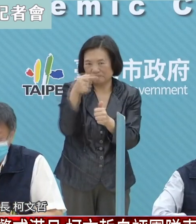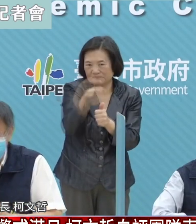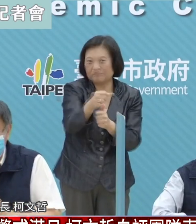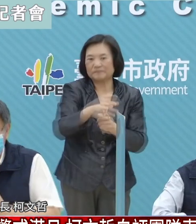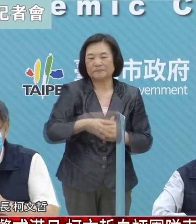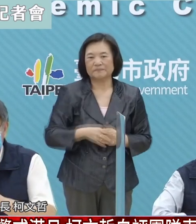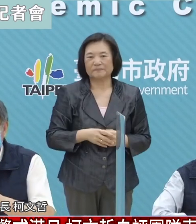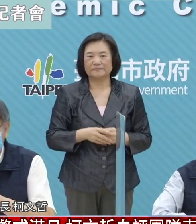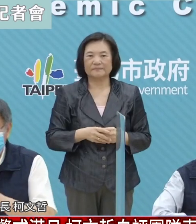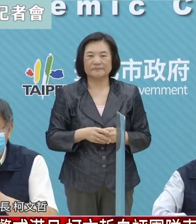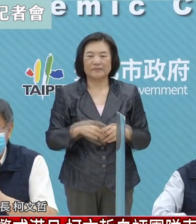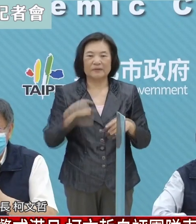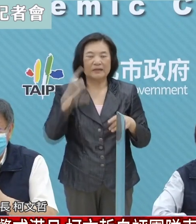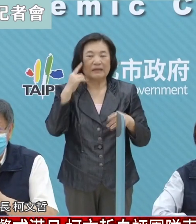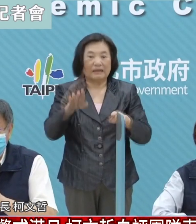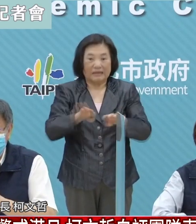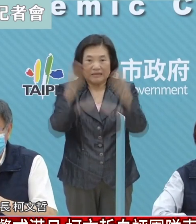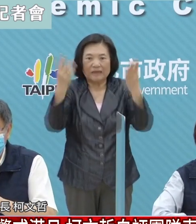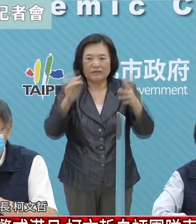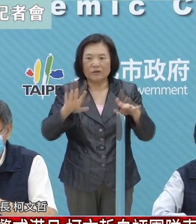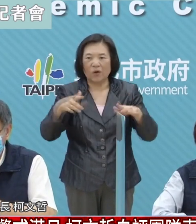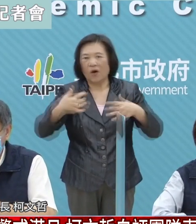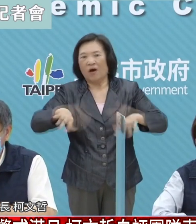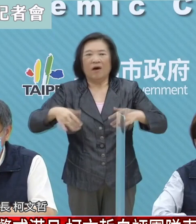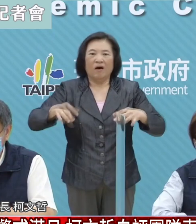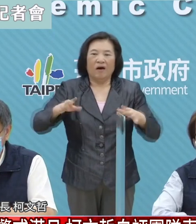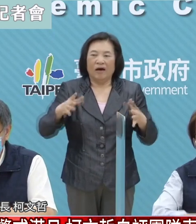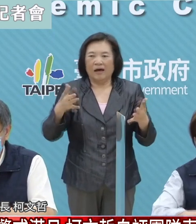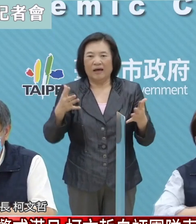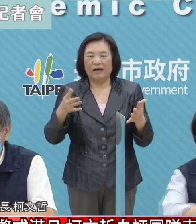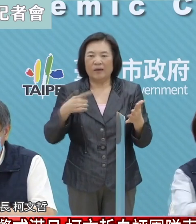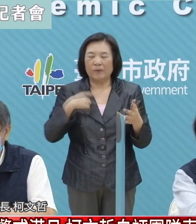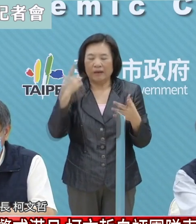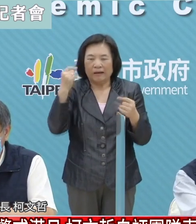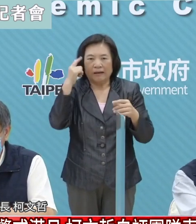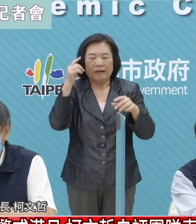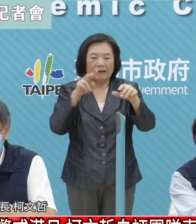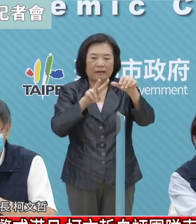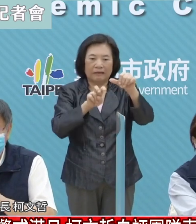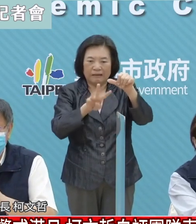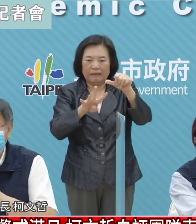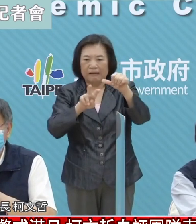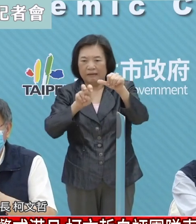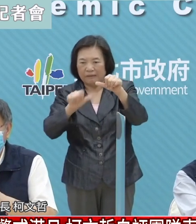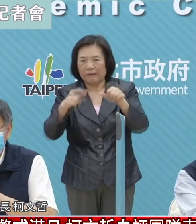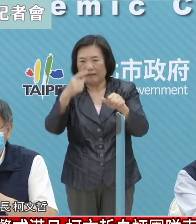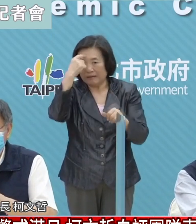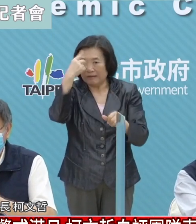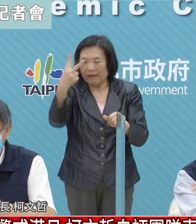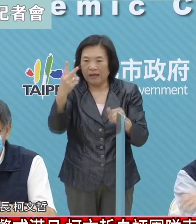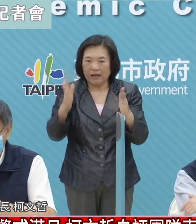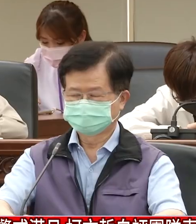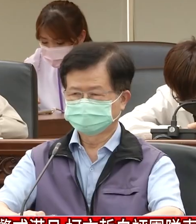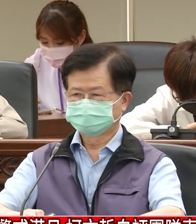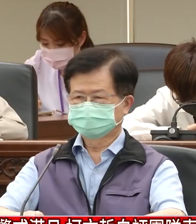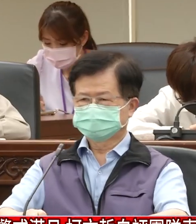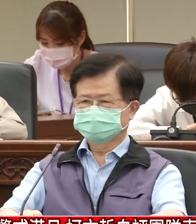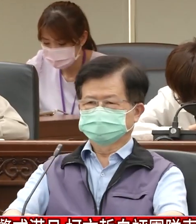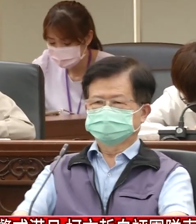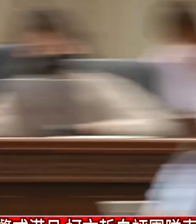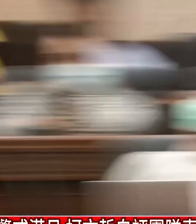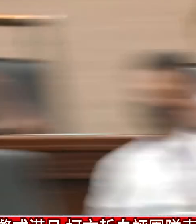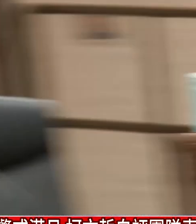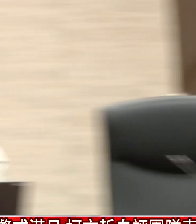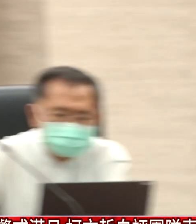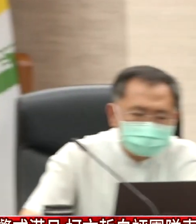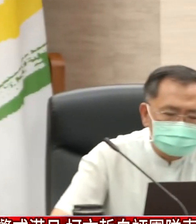白讲，一开始还是有点混乱的，像我每次想到说5月24号、5月25号，一天有30几起啊，救护车在